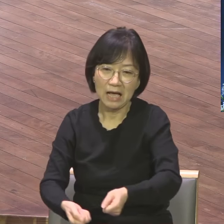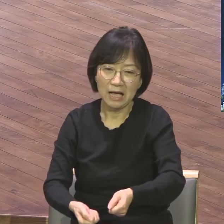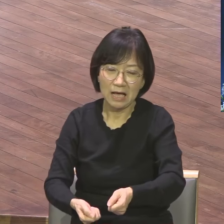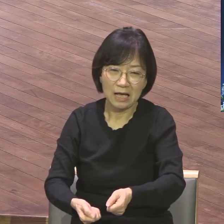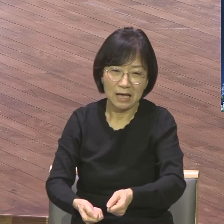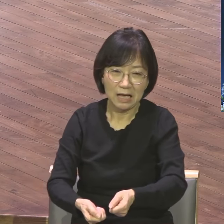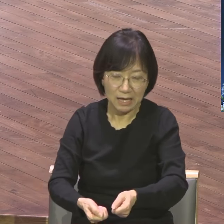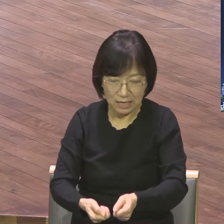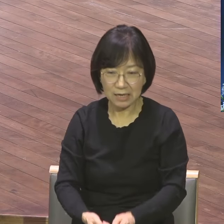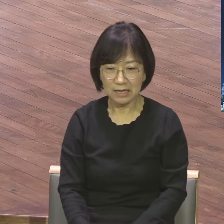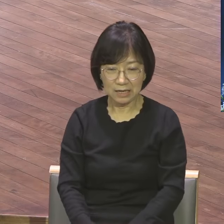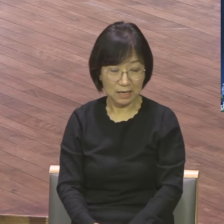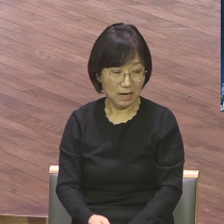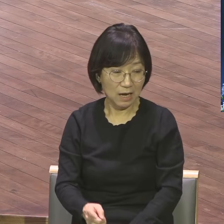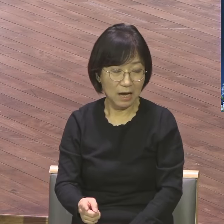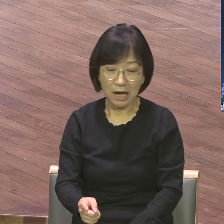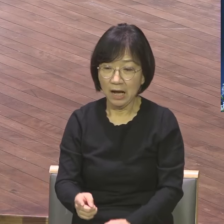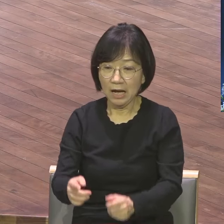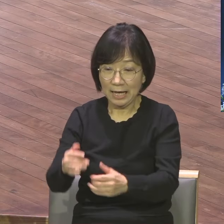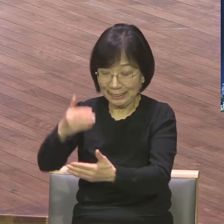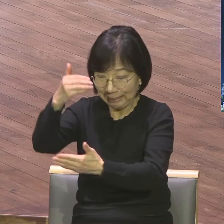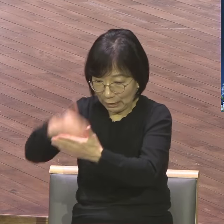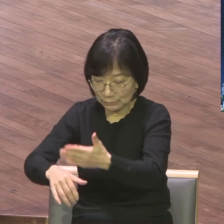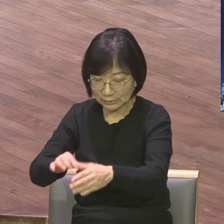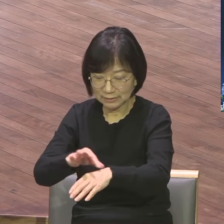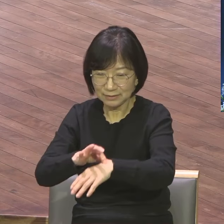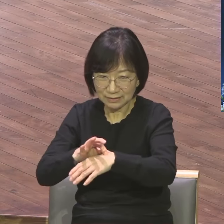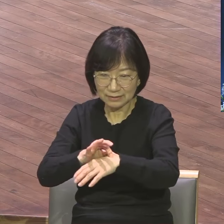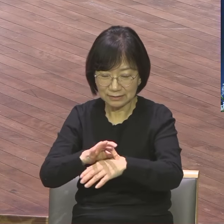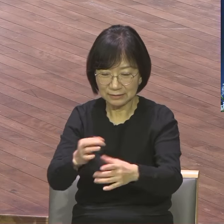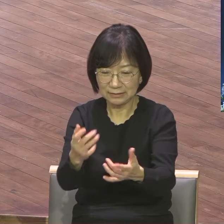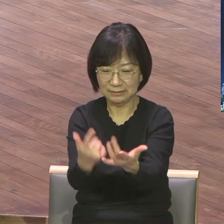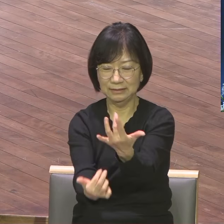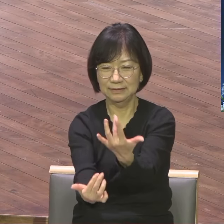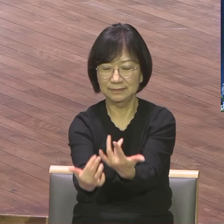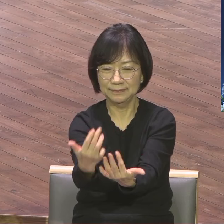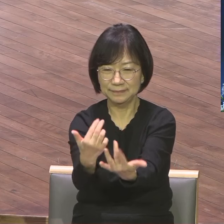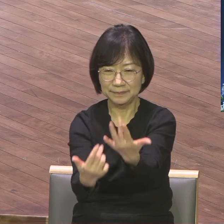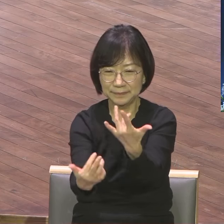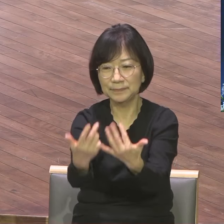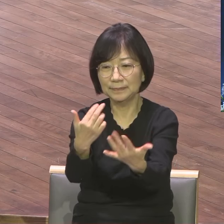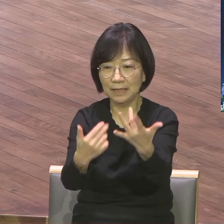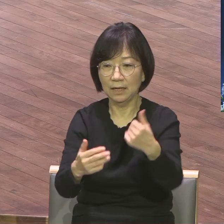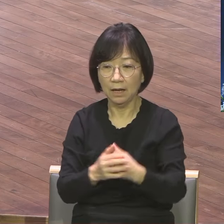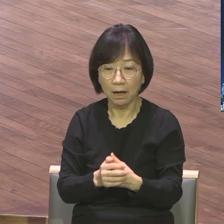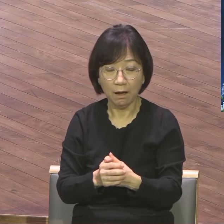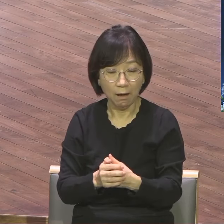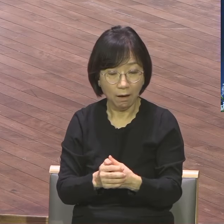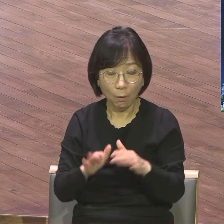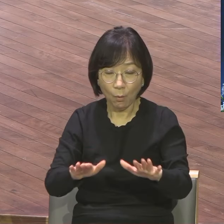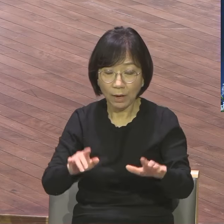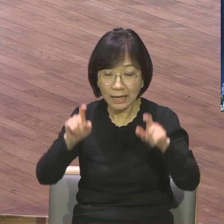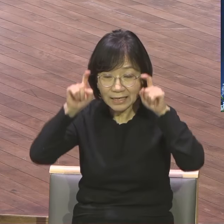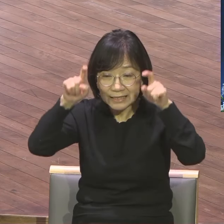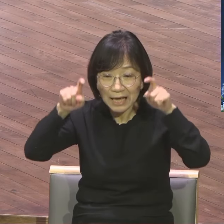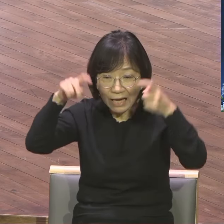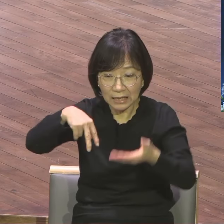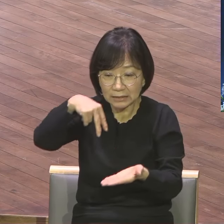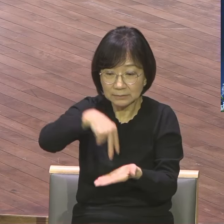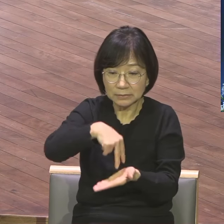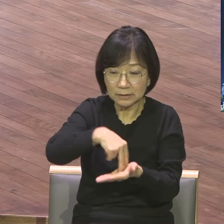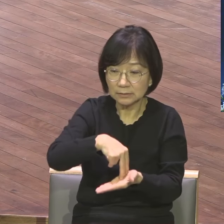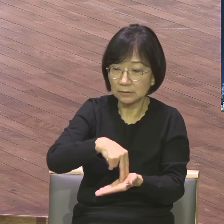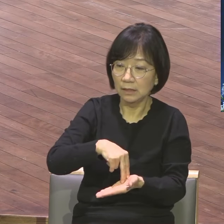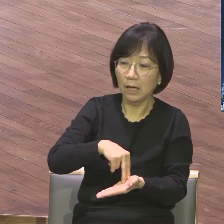합니까? 번제단에 올려서 완전히 태우는 짐승의 입장에서는요 이건 공포